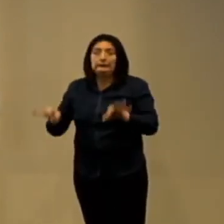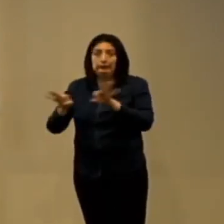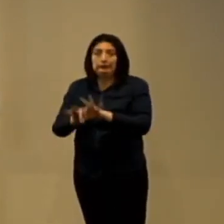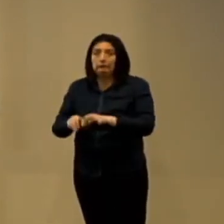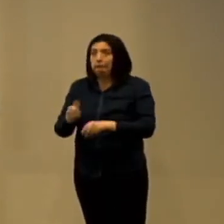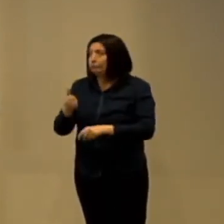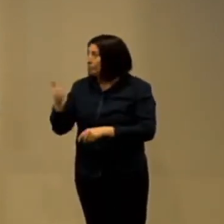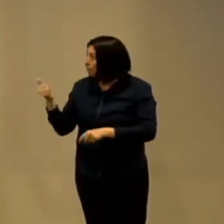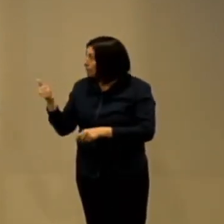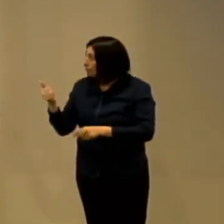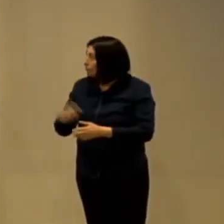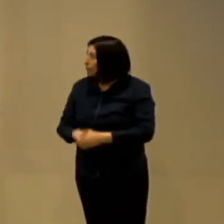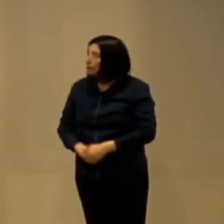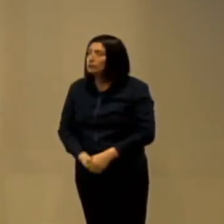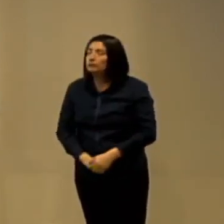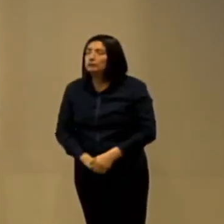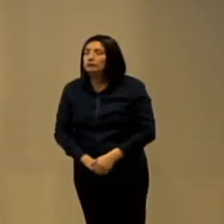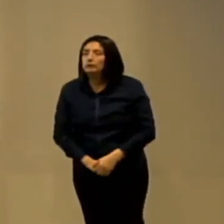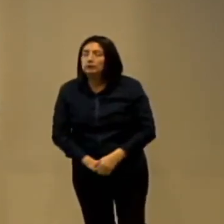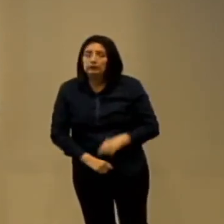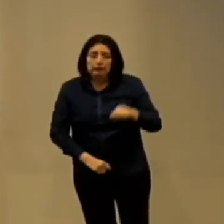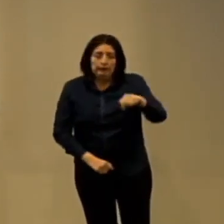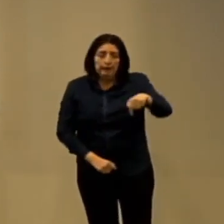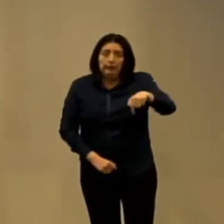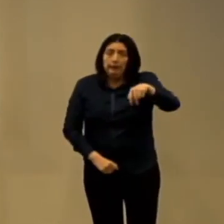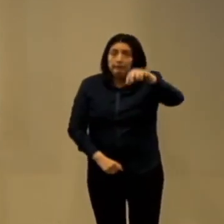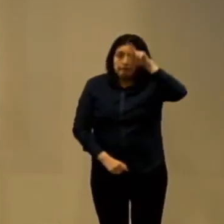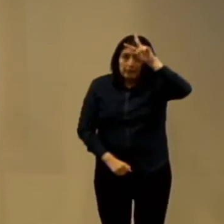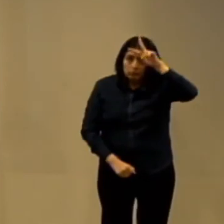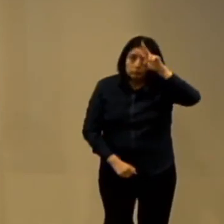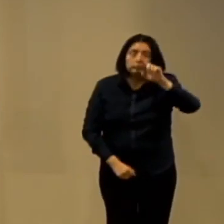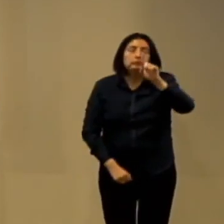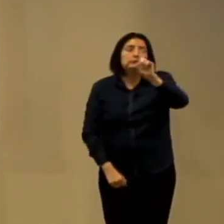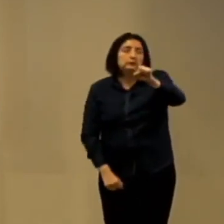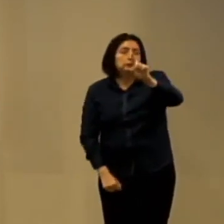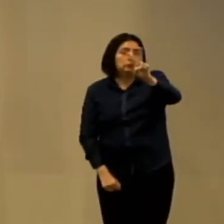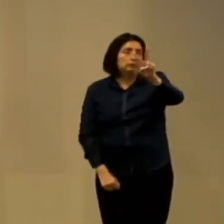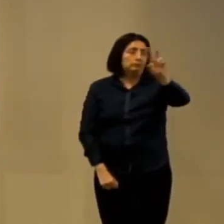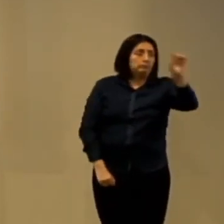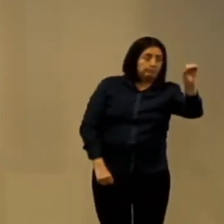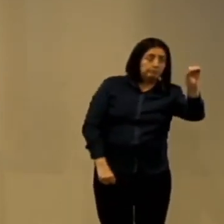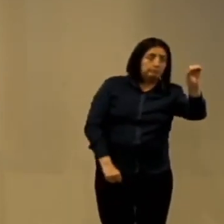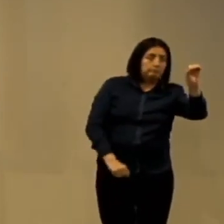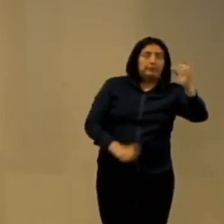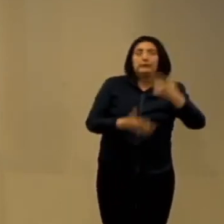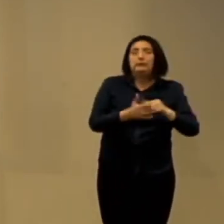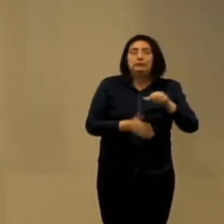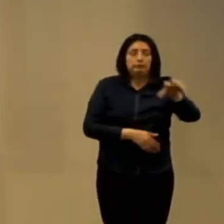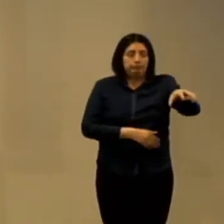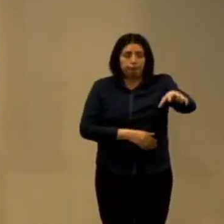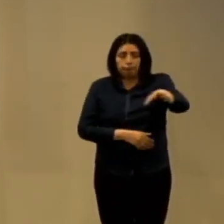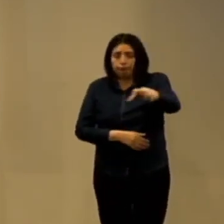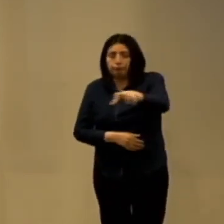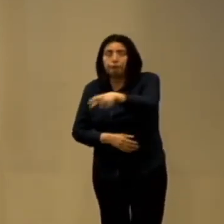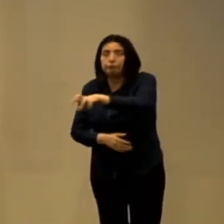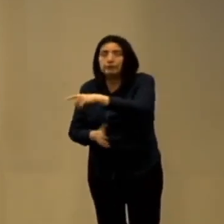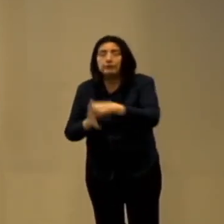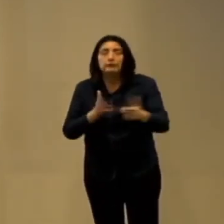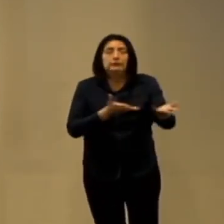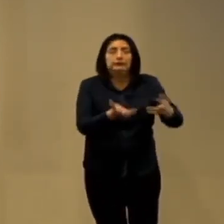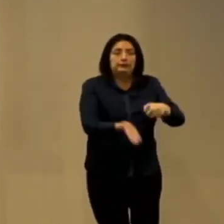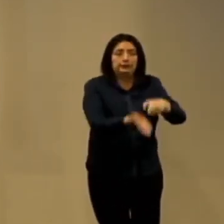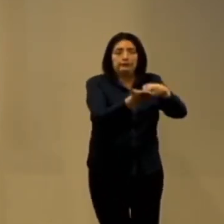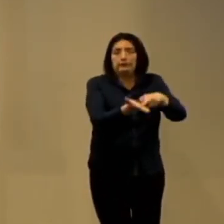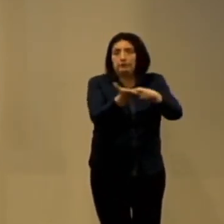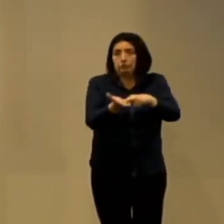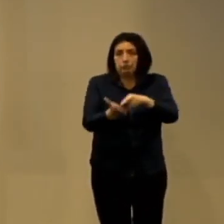porque aquí en el Perú hay 120 unidades prestadoras de